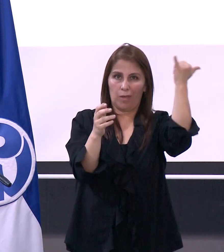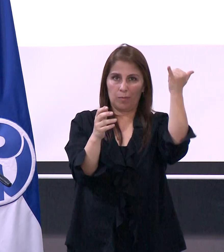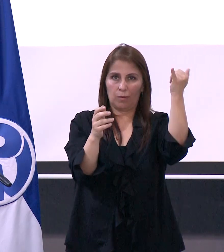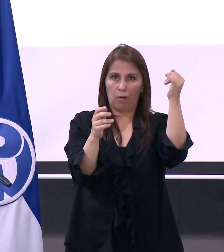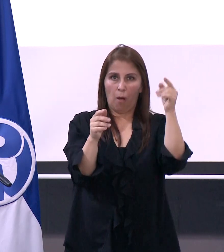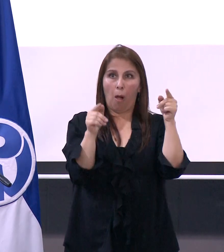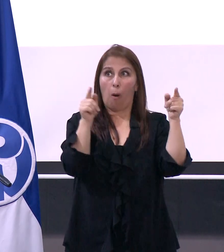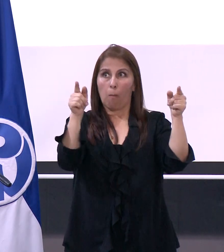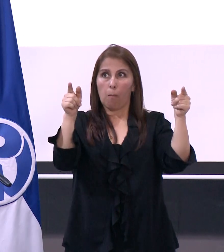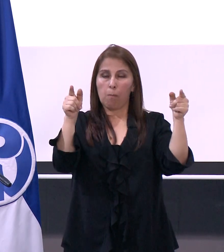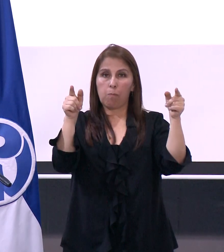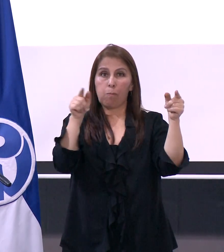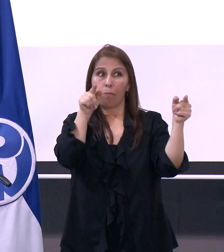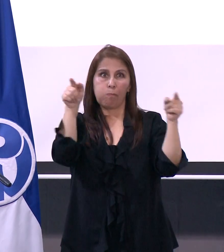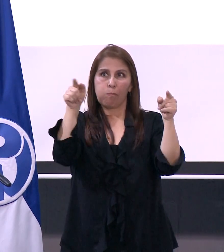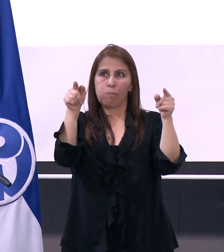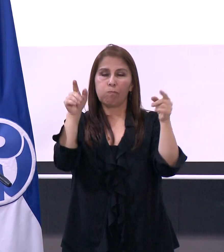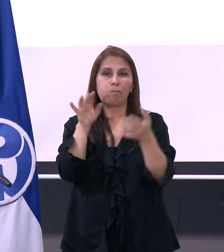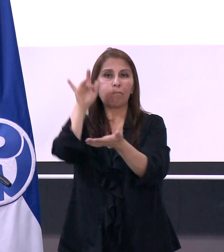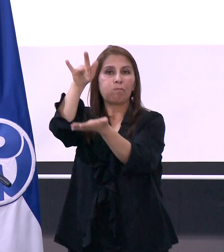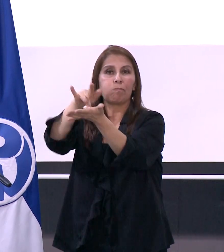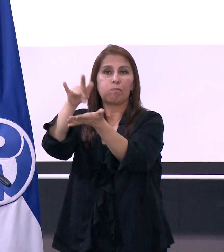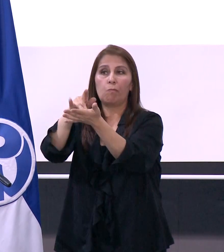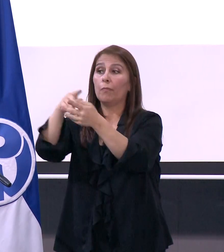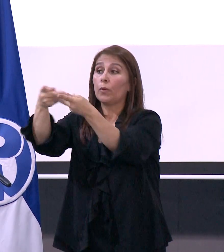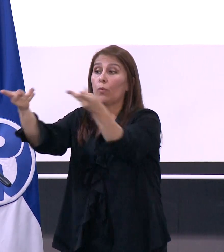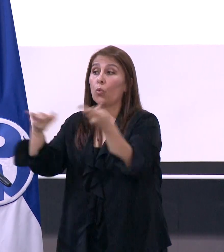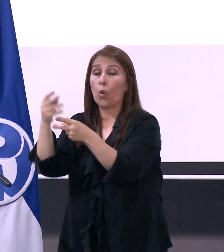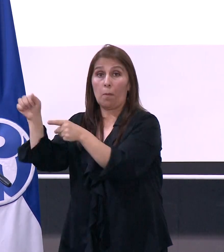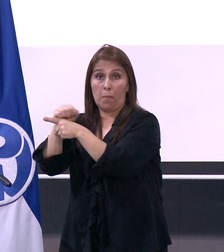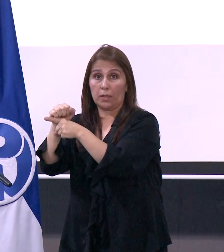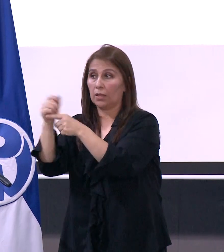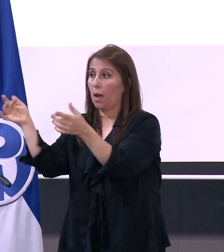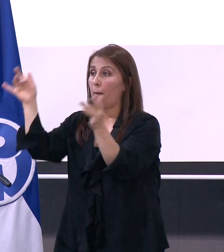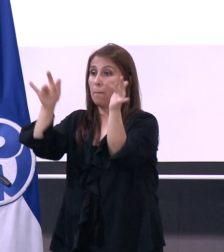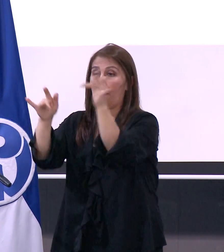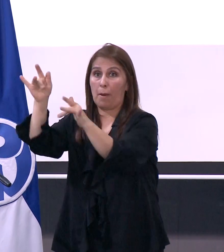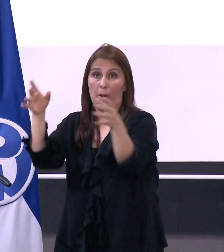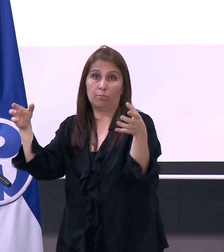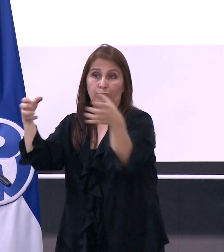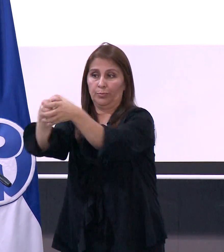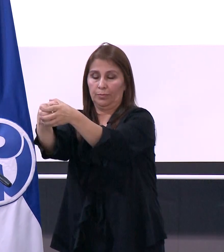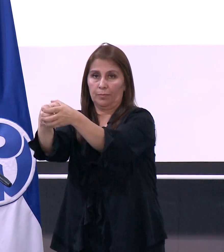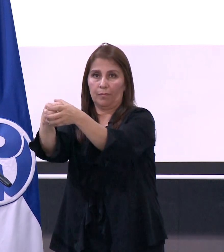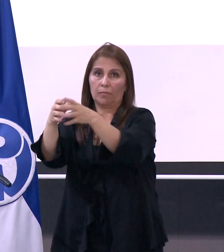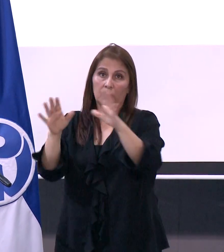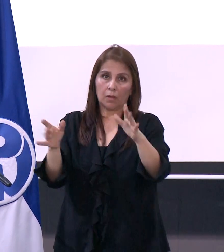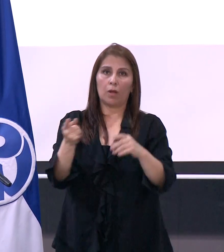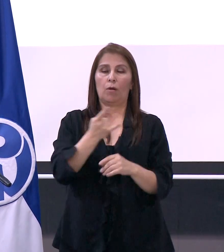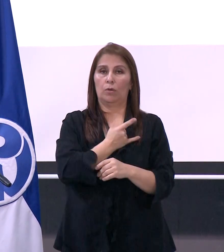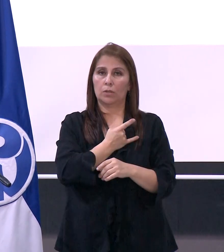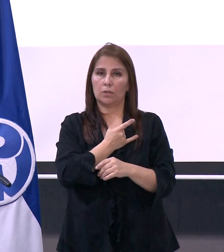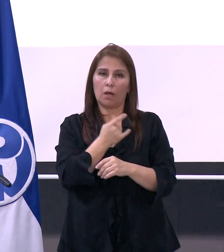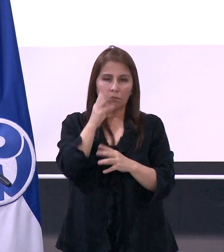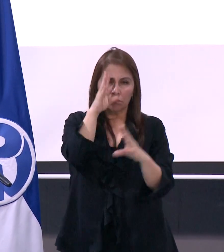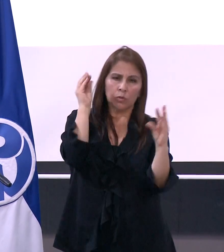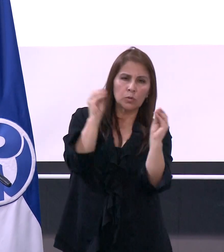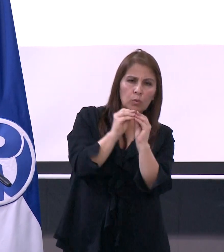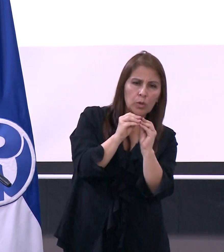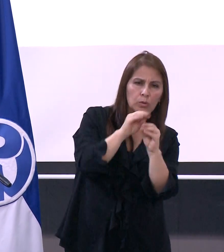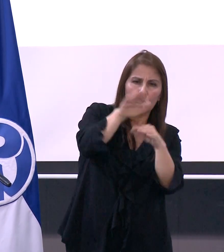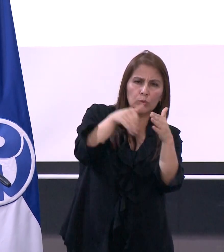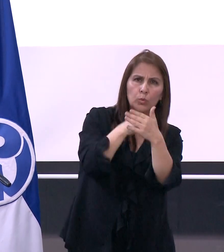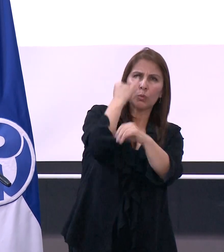parte las directoras de cada centro de práctica pero vista la universidad desde la perspectiva de los nuevos agentes educativos de carácter